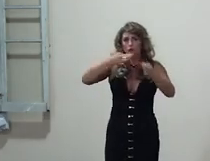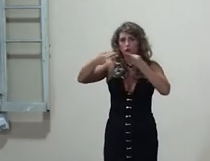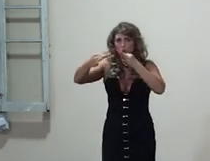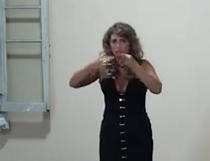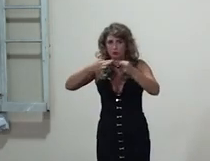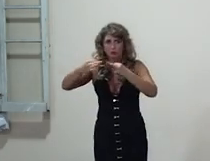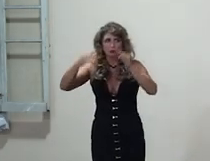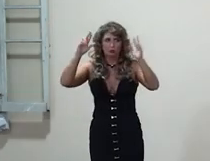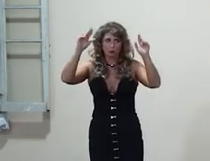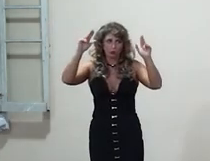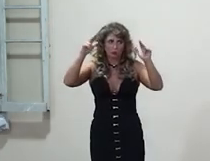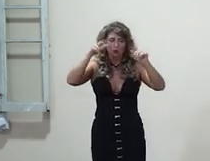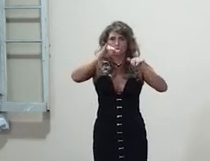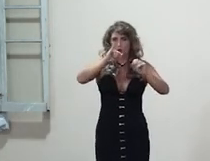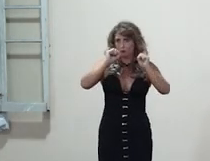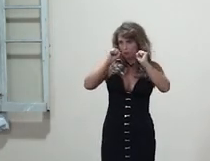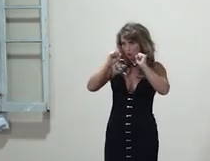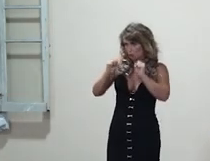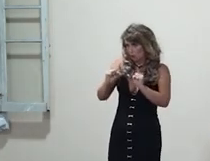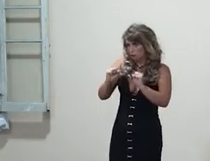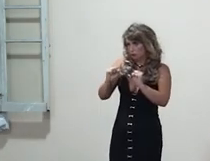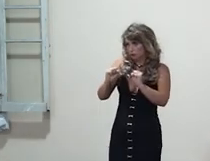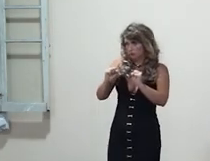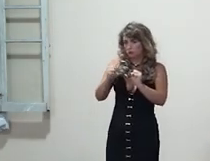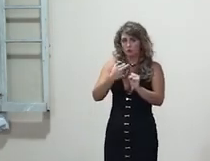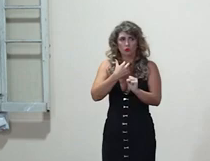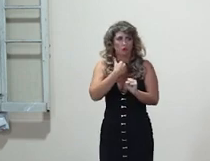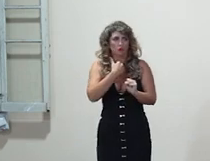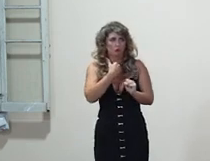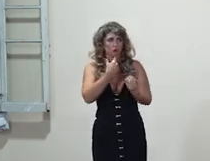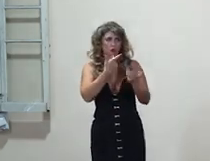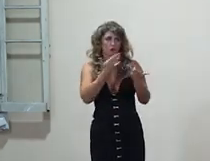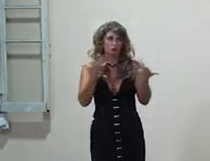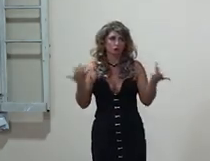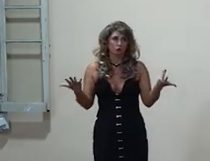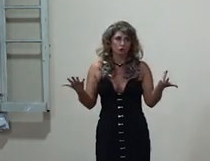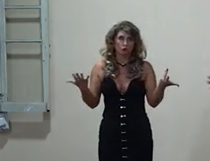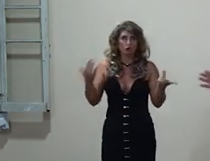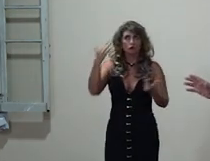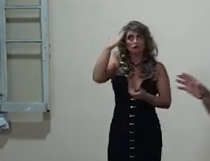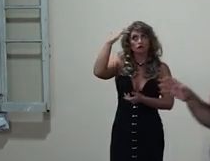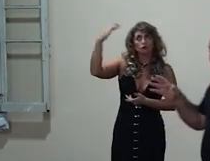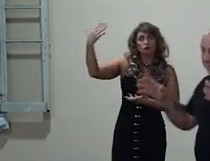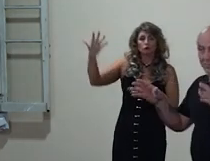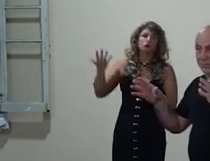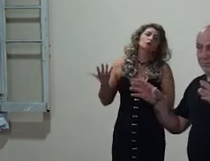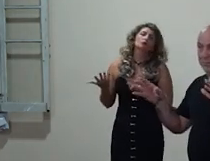que eu estou falando, se é possível, se eu não estou aqui fazendo uma utopia,